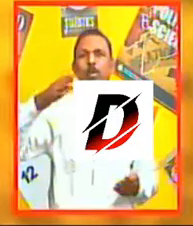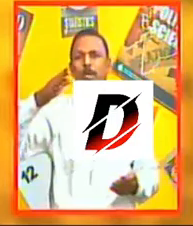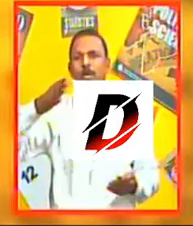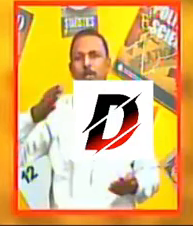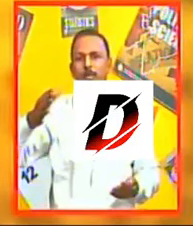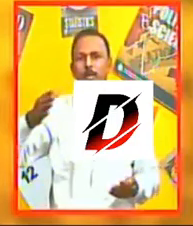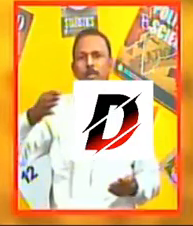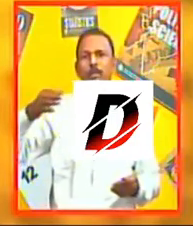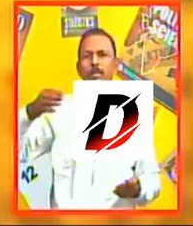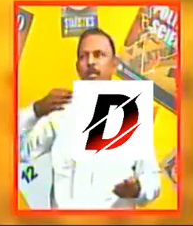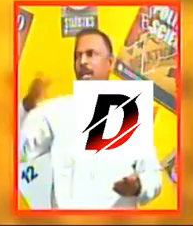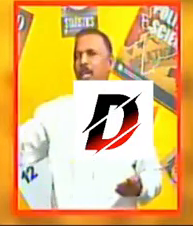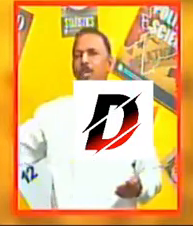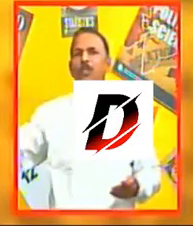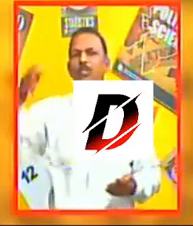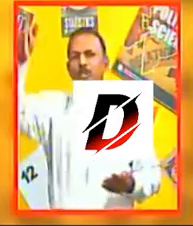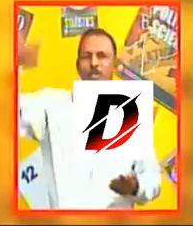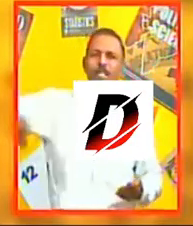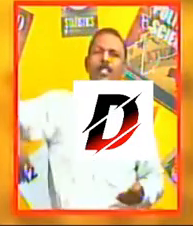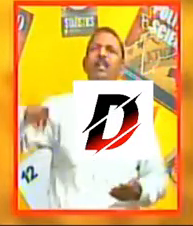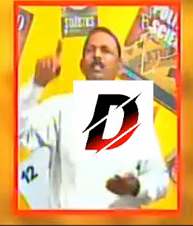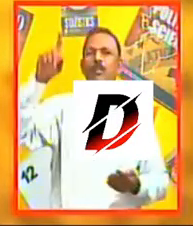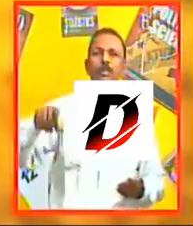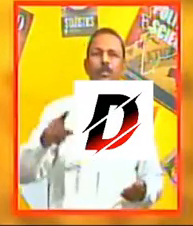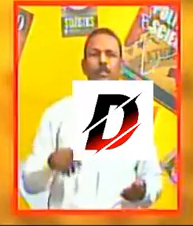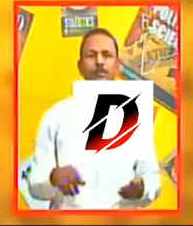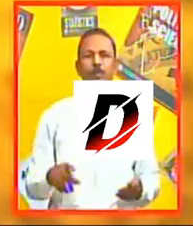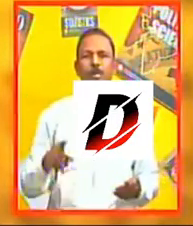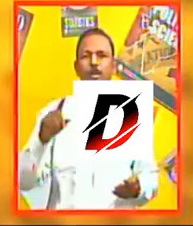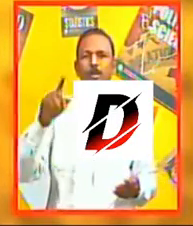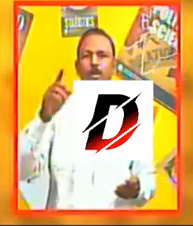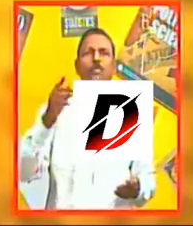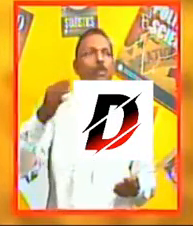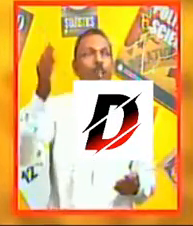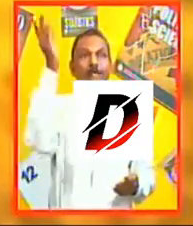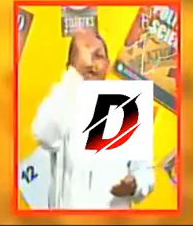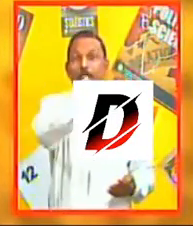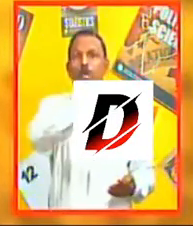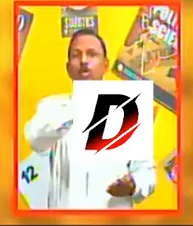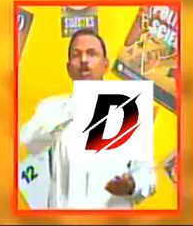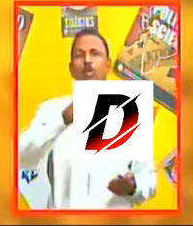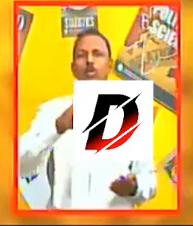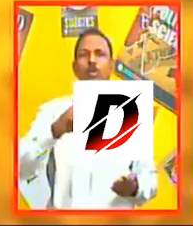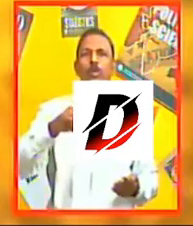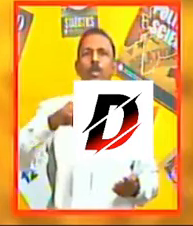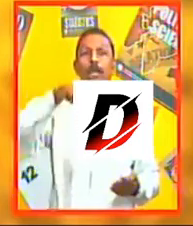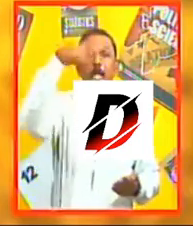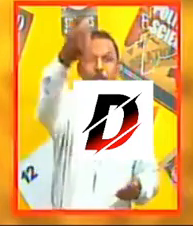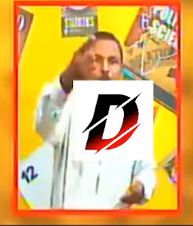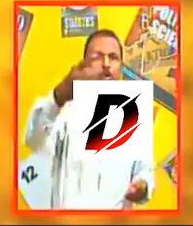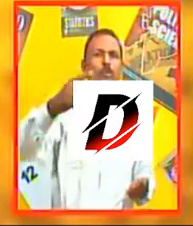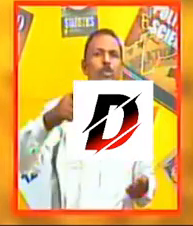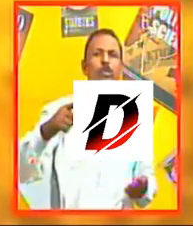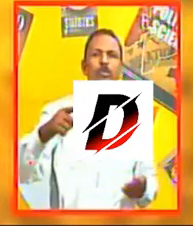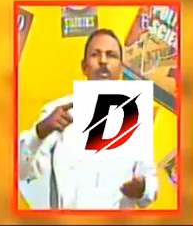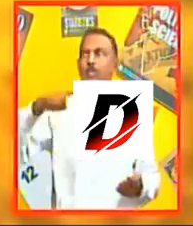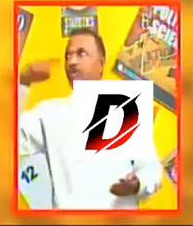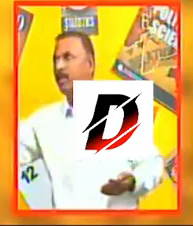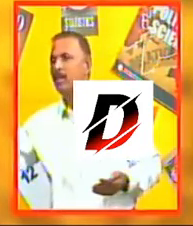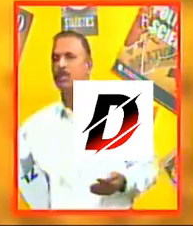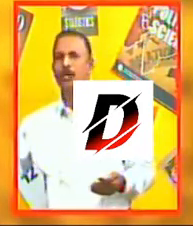கிழக்கு, தெற்கு, மேற்கு, 4 திசைகள். இங்கே சொல்லுங்க பார்ப்போம், வடக்கு,